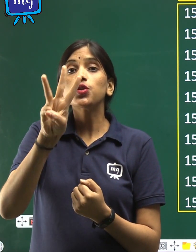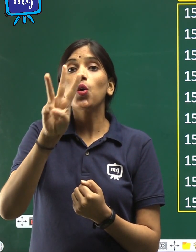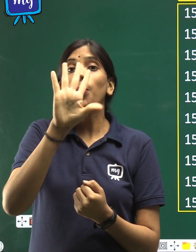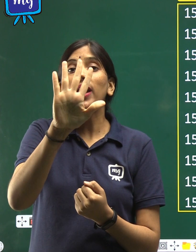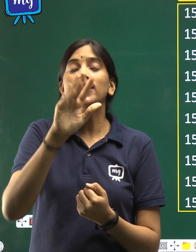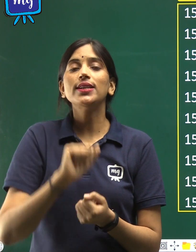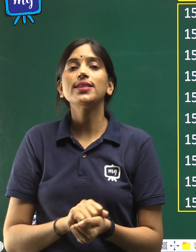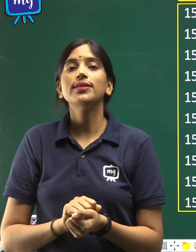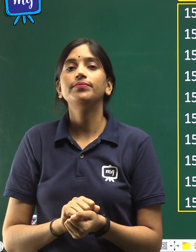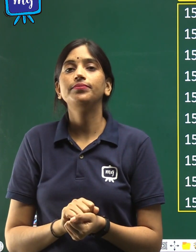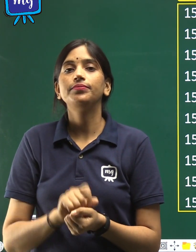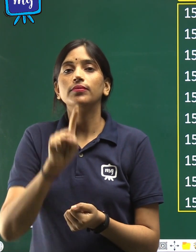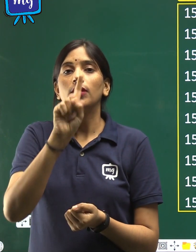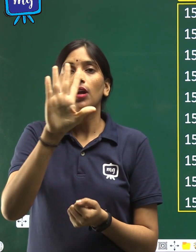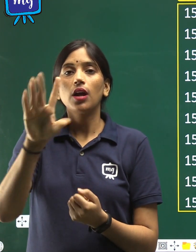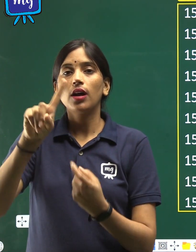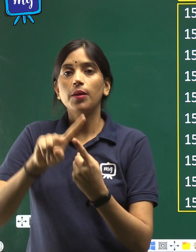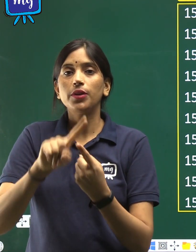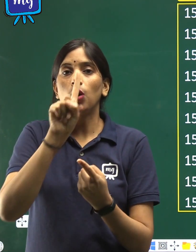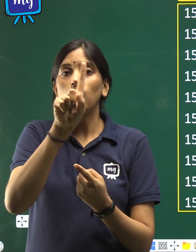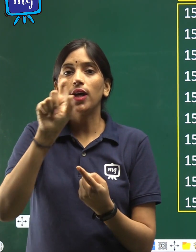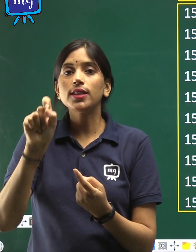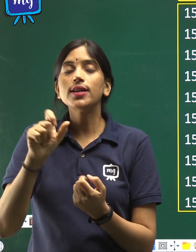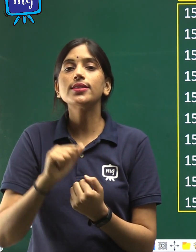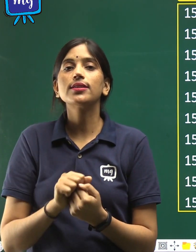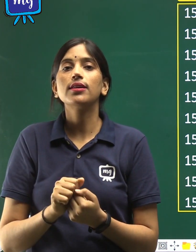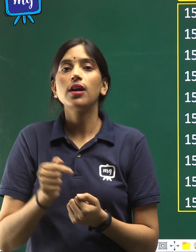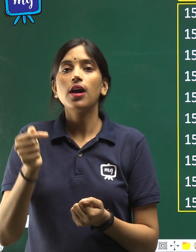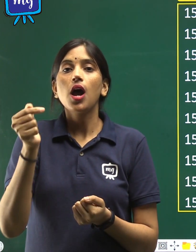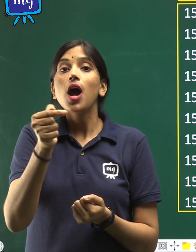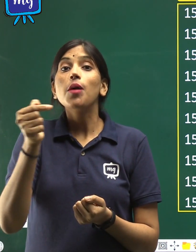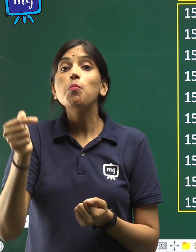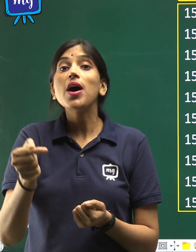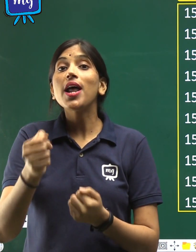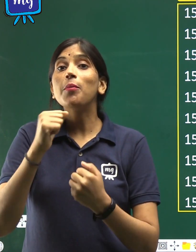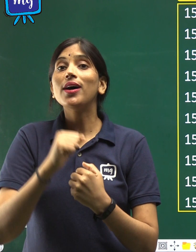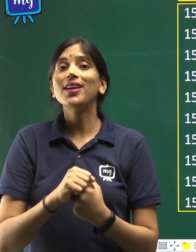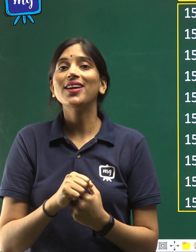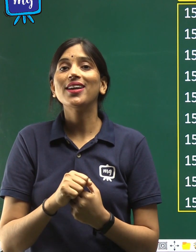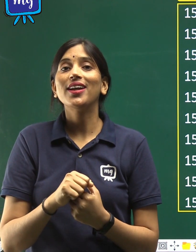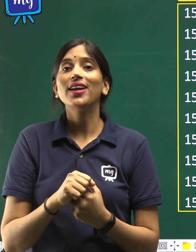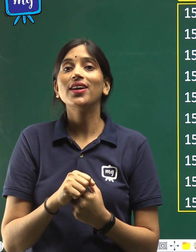135। 15 गुणा 10 बराबर